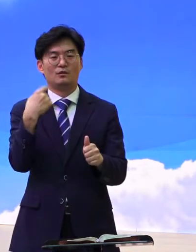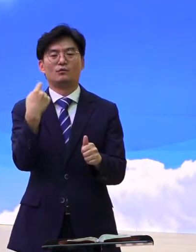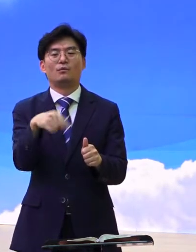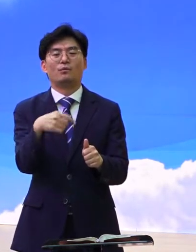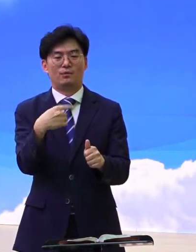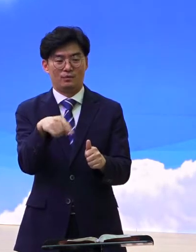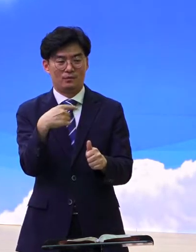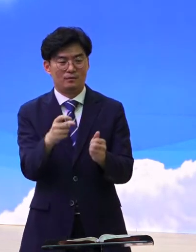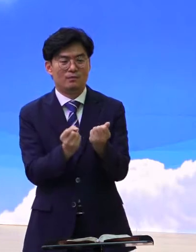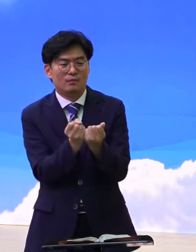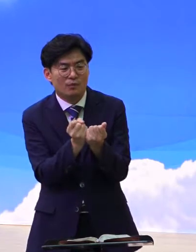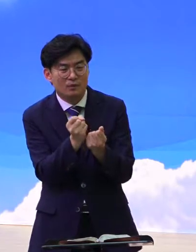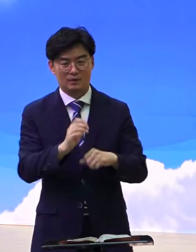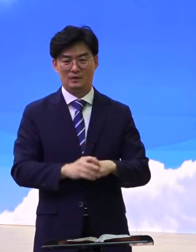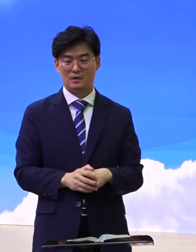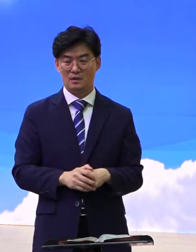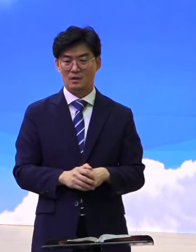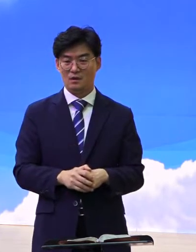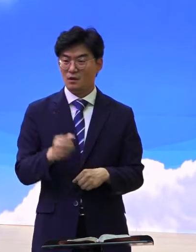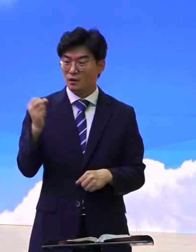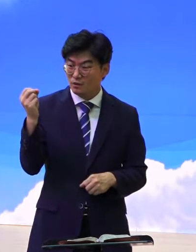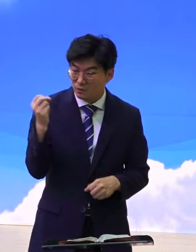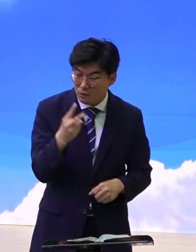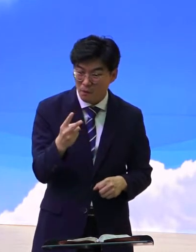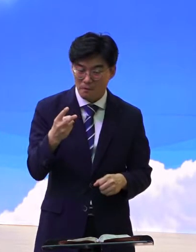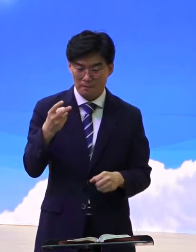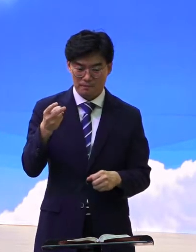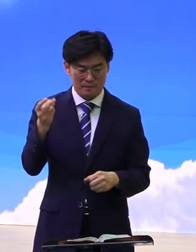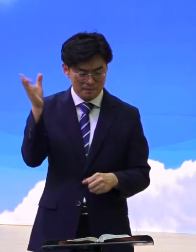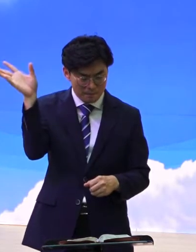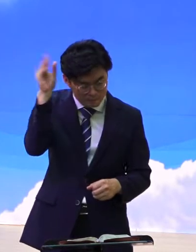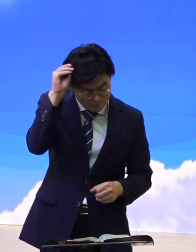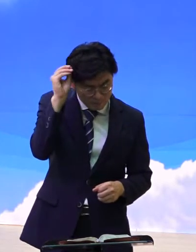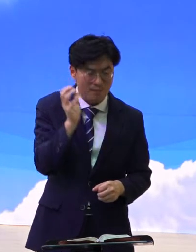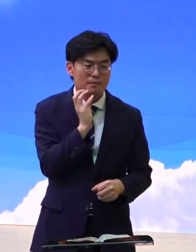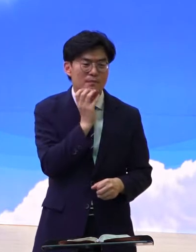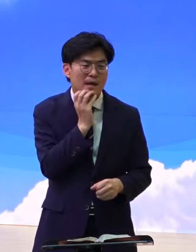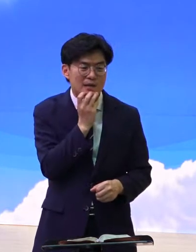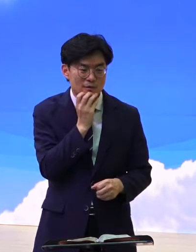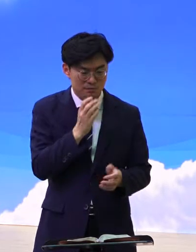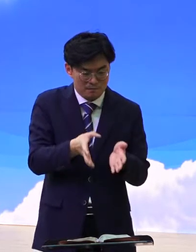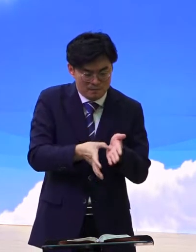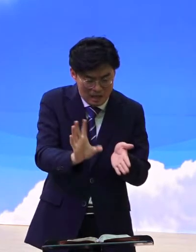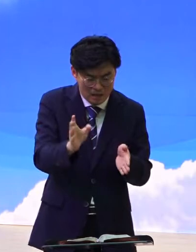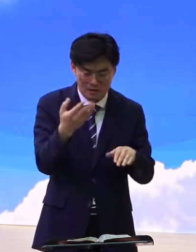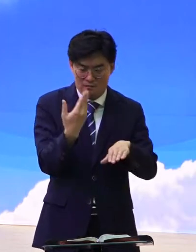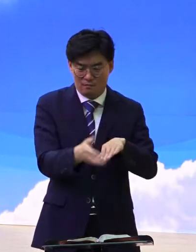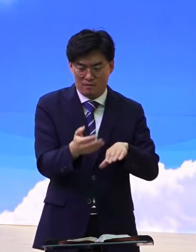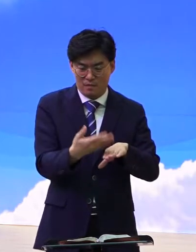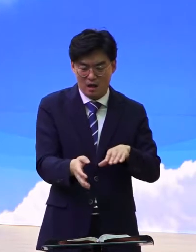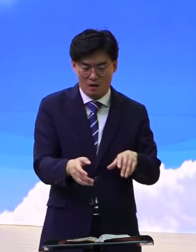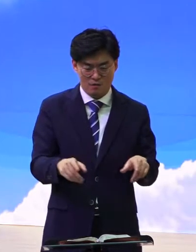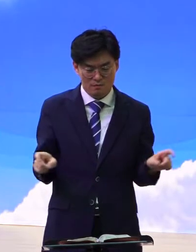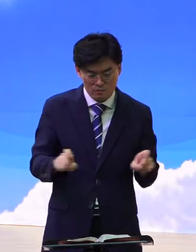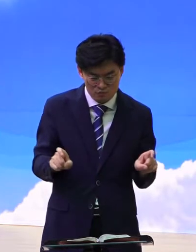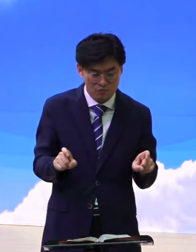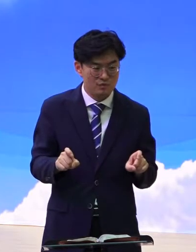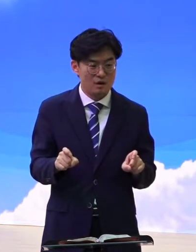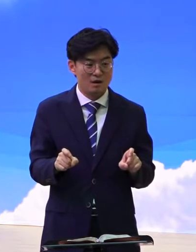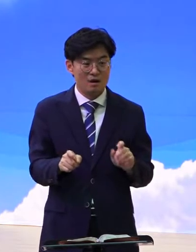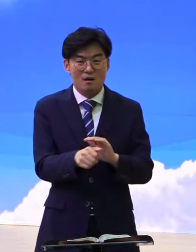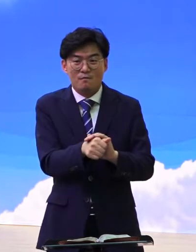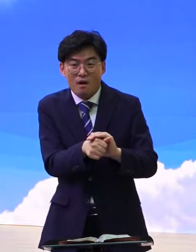때에 여종 앞에서 3번이나 난 예수를 모른다라고 부인했던 겁쟁이 베드로가 완전히